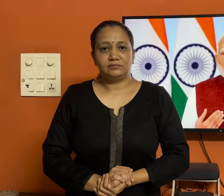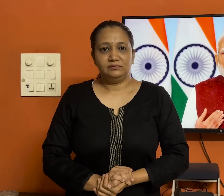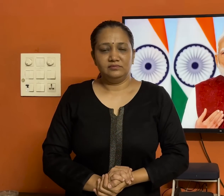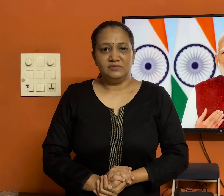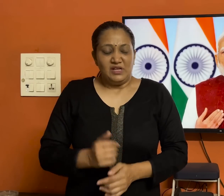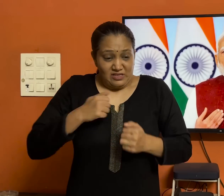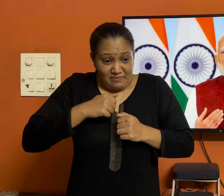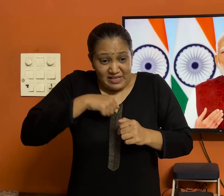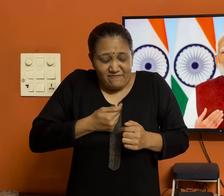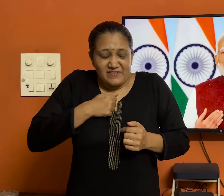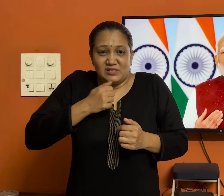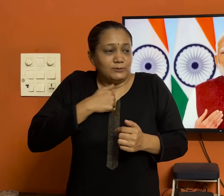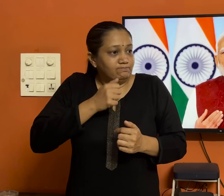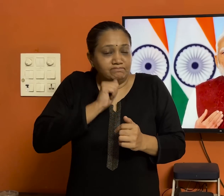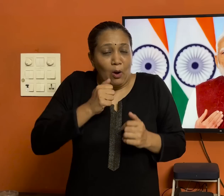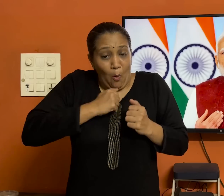व्यक्तिगत रूप से